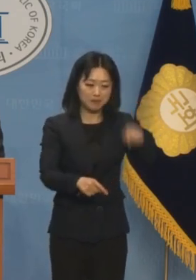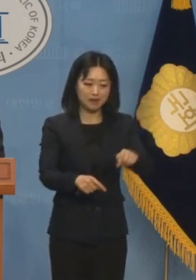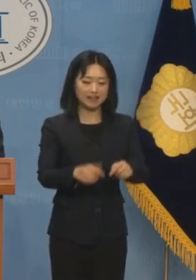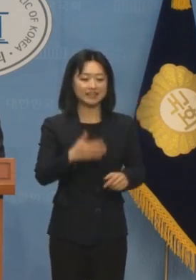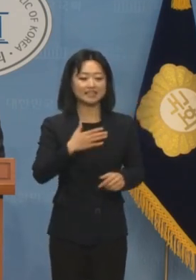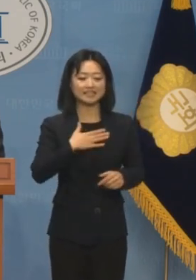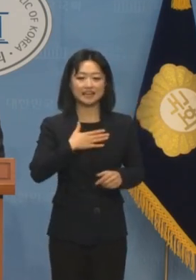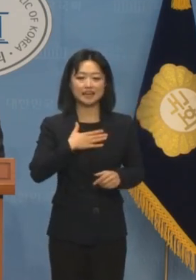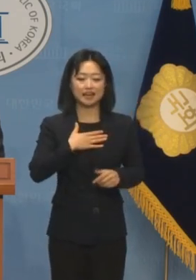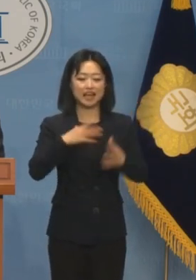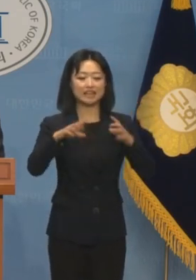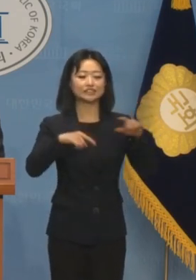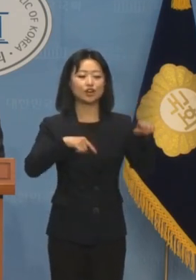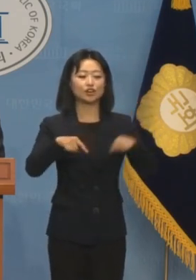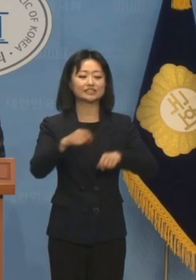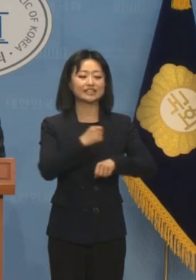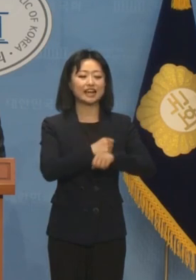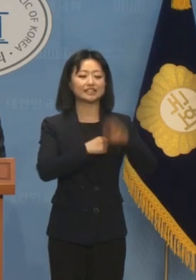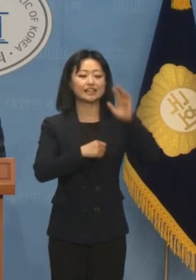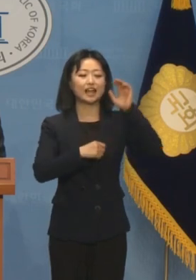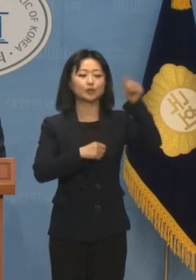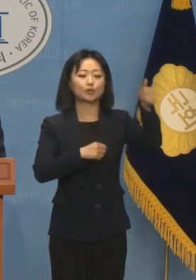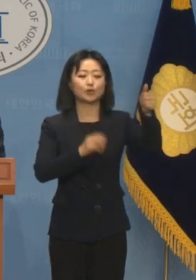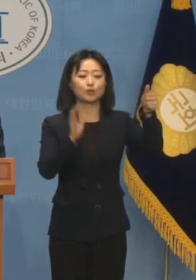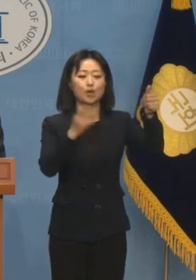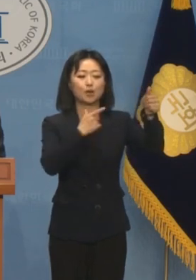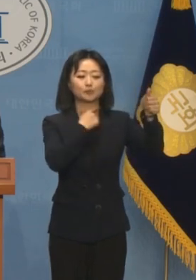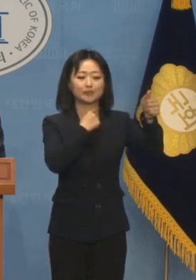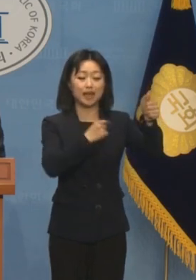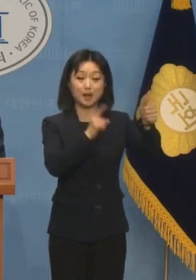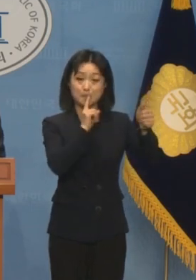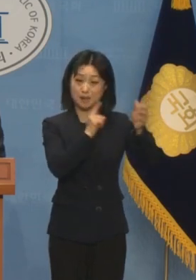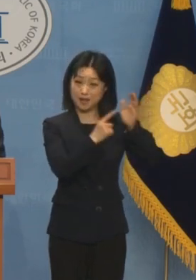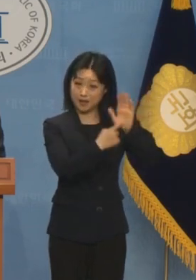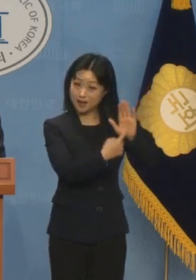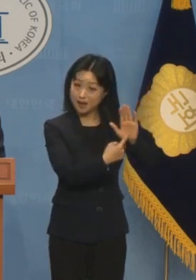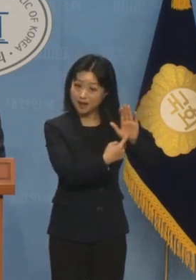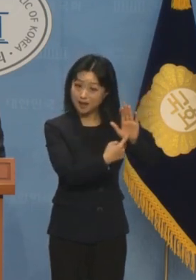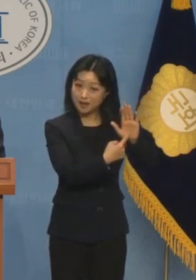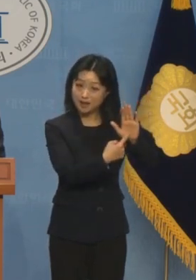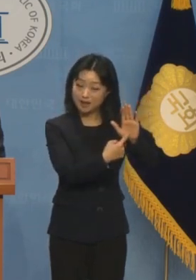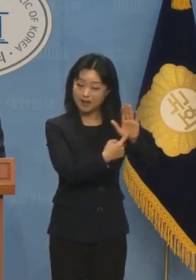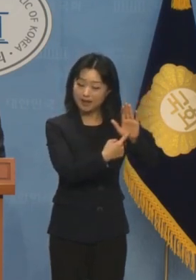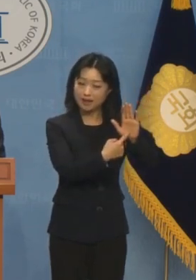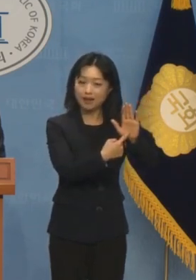정치하는 대통령 되겠다는 뜻을 밝혔다는 언론의 보도가 있었습니다.